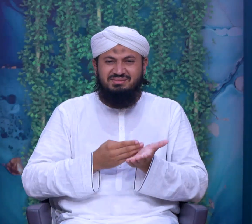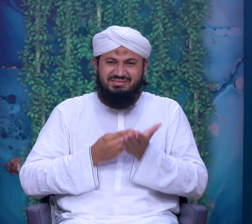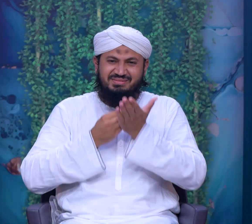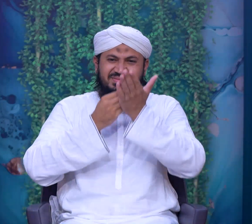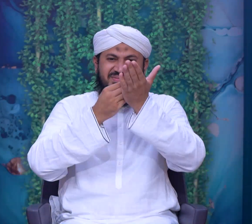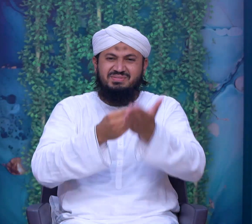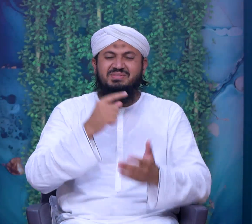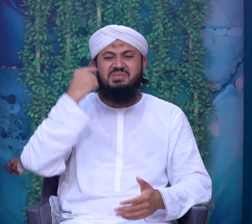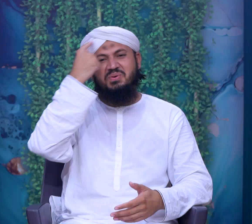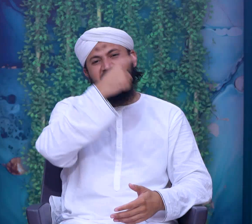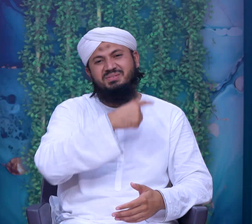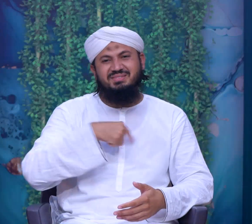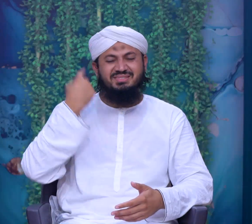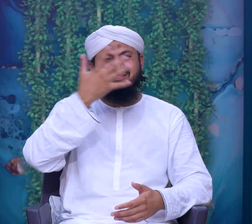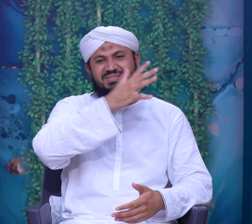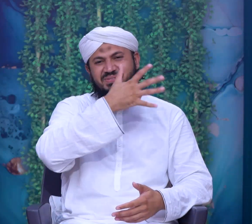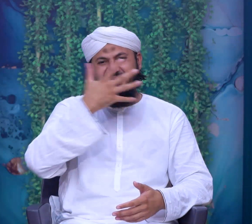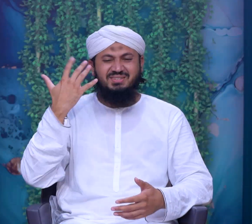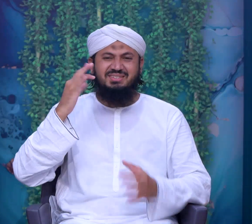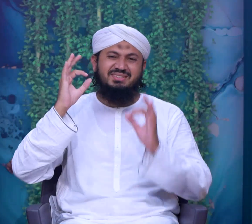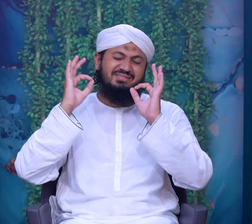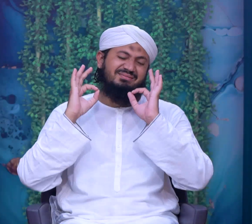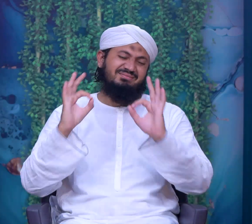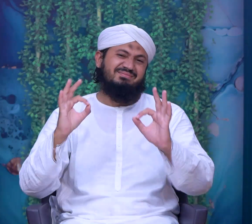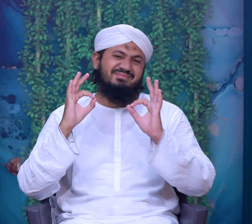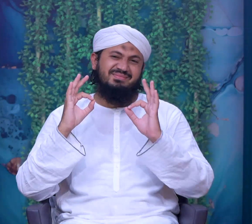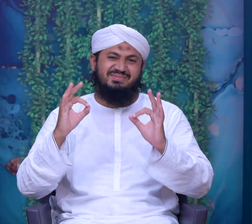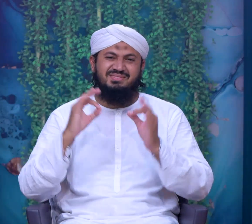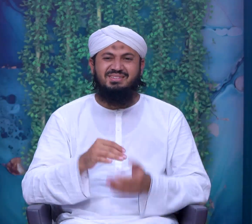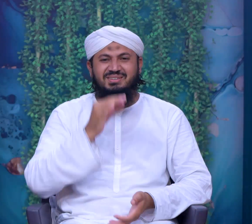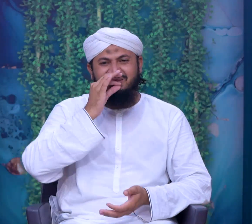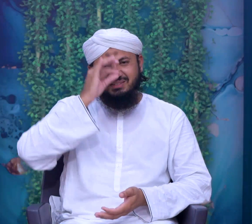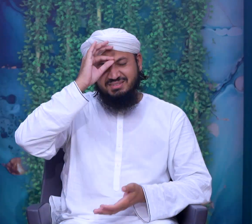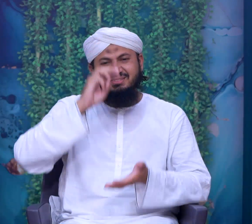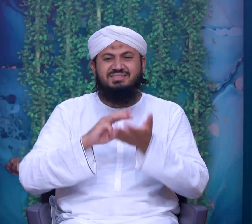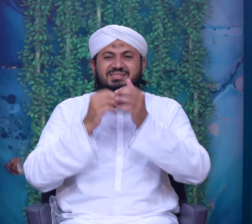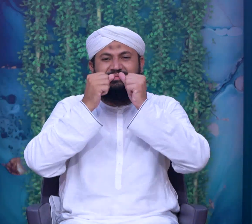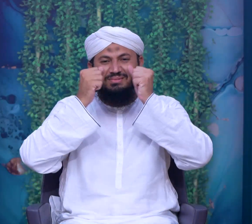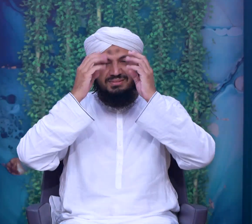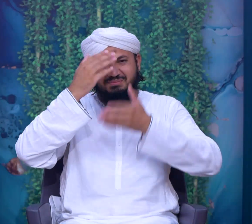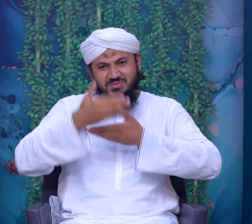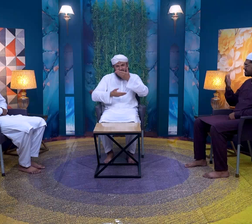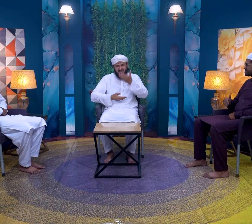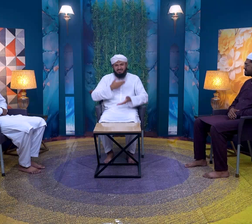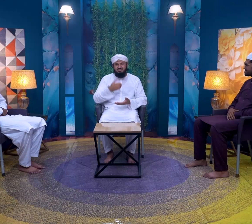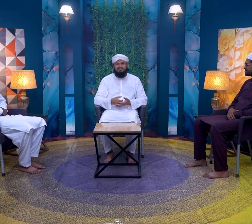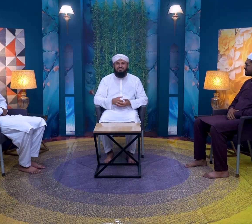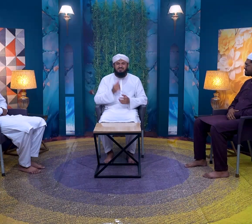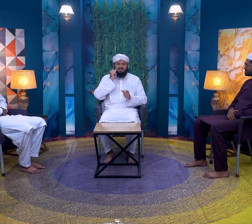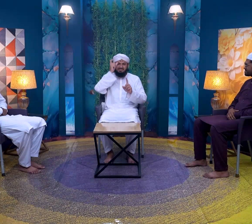وسلم، آپ کا چہرہ کتنا روشن ہے۔ پیارے آقا صلی اللہ علیہ وآلہ وصحبہ وسلم نے ارشاد فرمایا، اس شخص کے لیے ہلاکت ہے